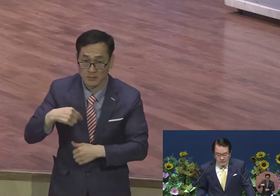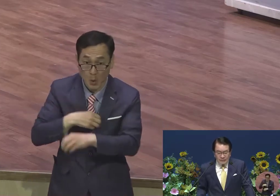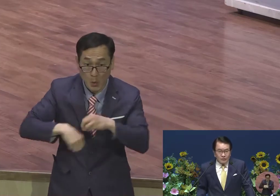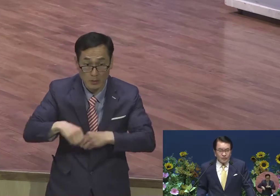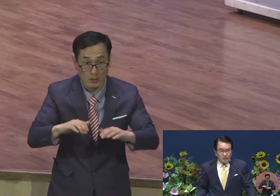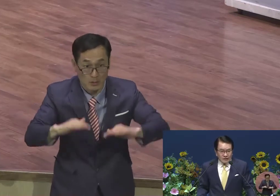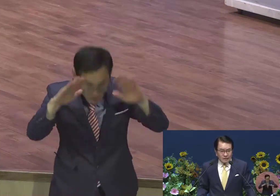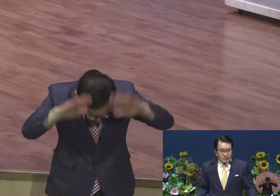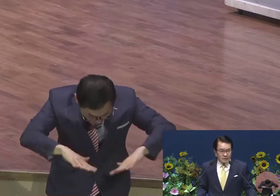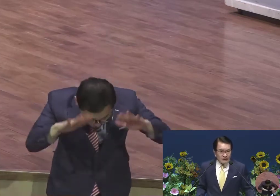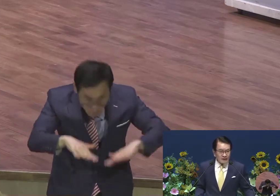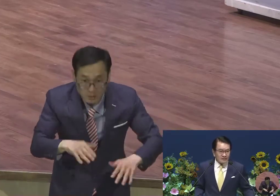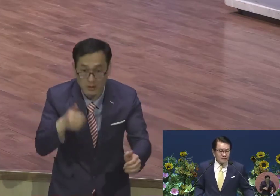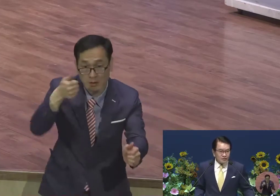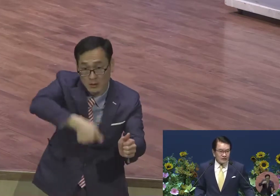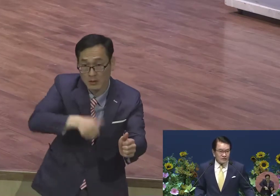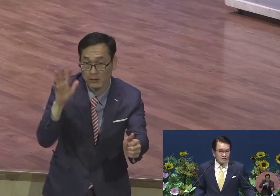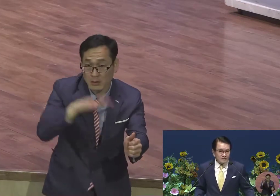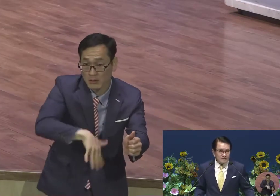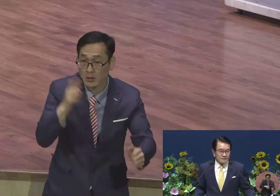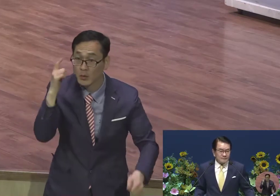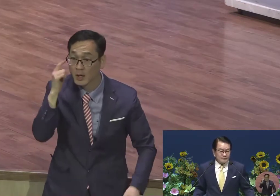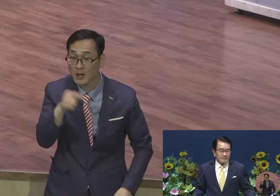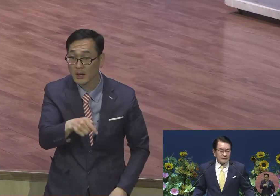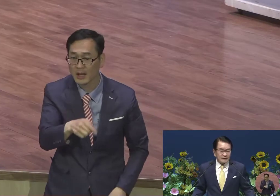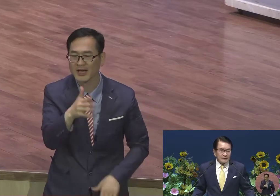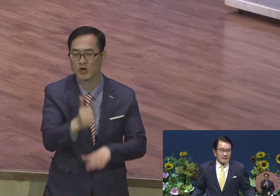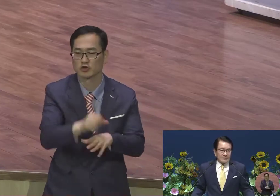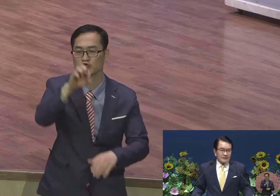그걸 우상승배라 그런 우상승